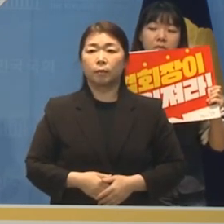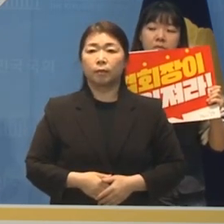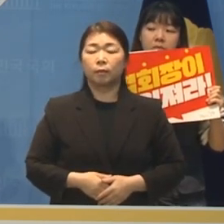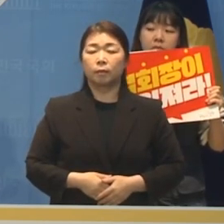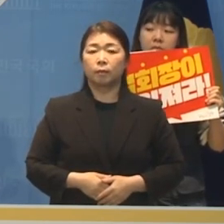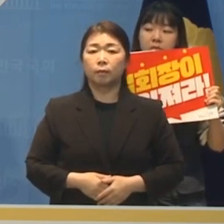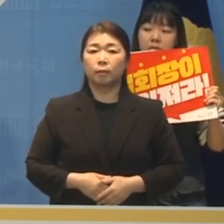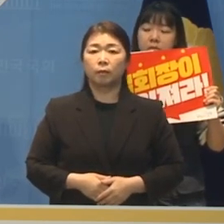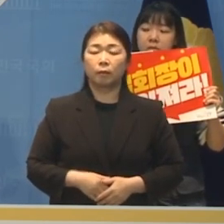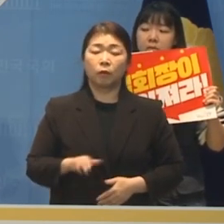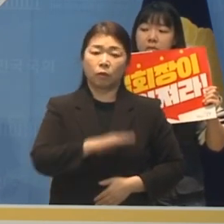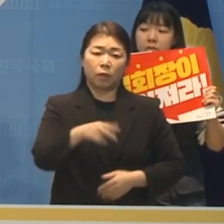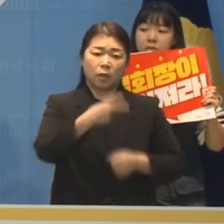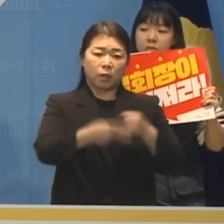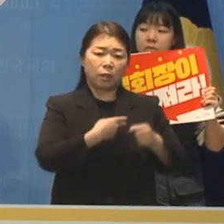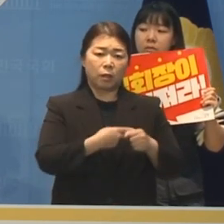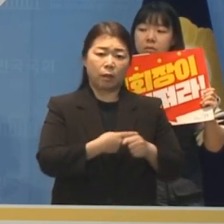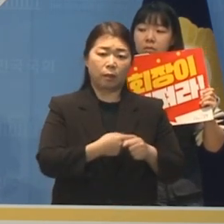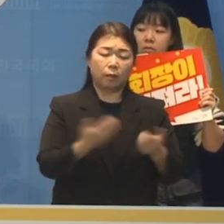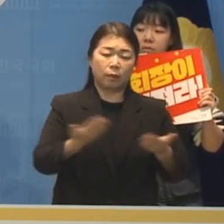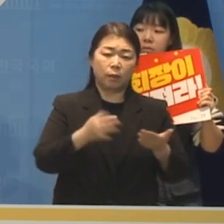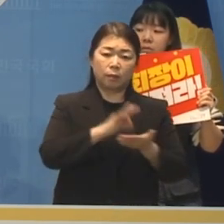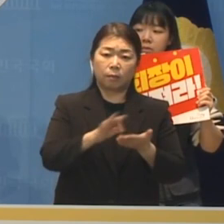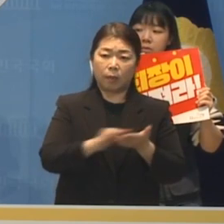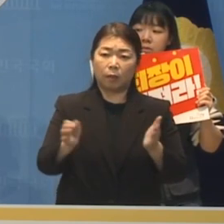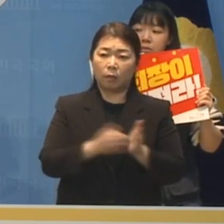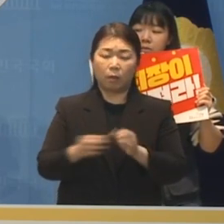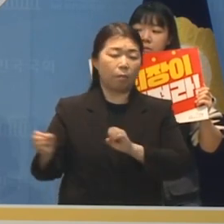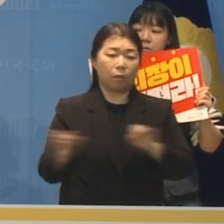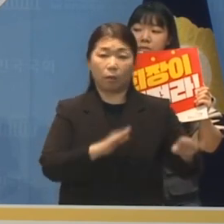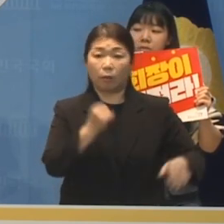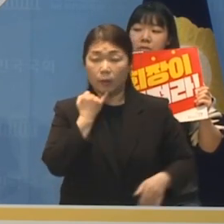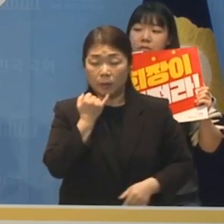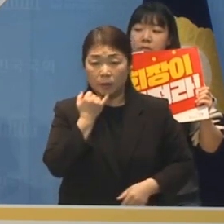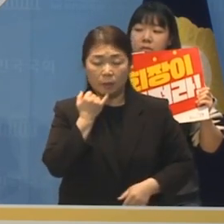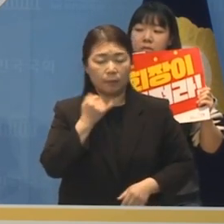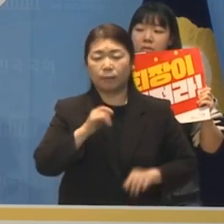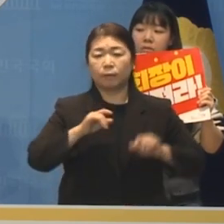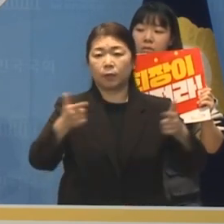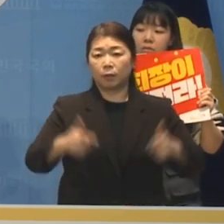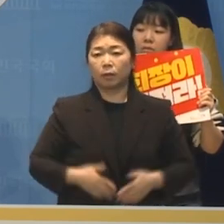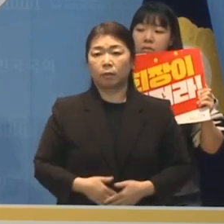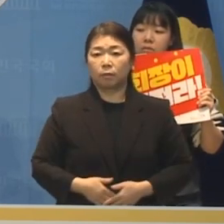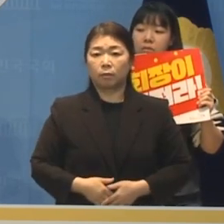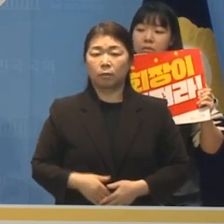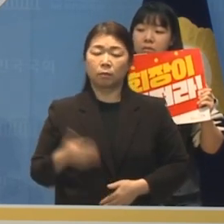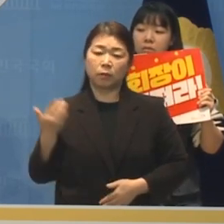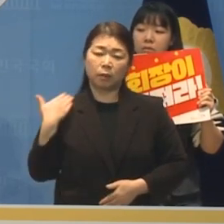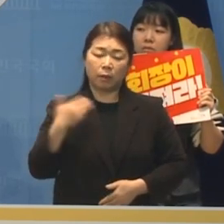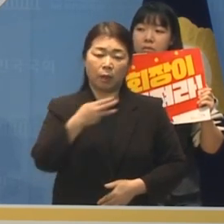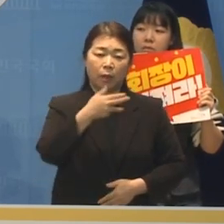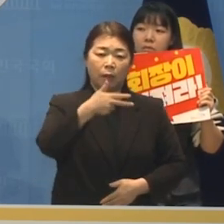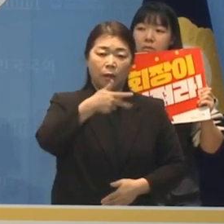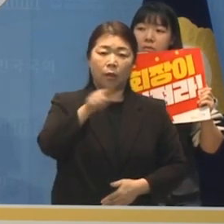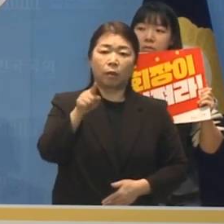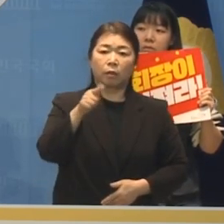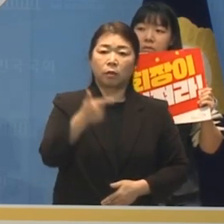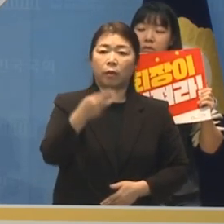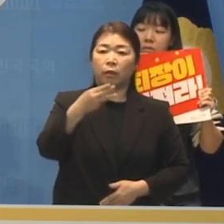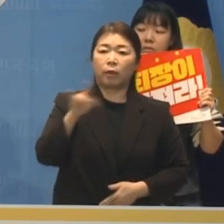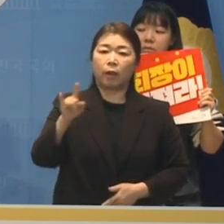우리는 2년 쓰고 버려도 되는 그런 소모품이 아닙니다. 최근에 전태일 평전을 읽었습니다.